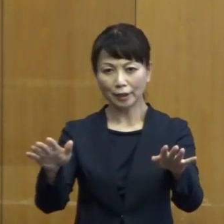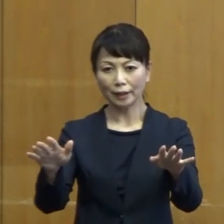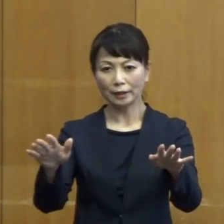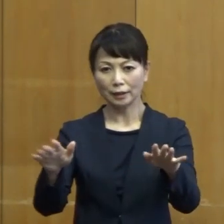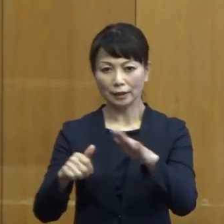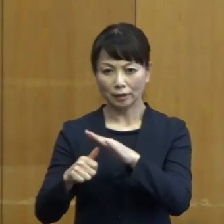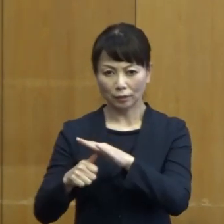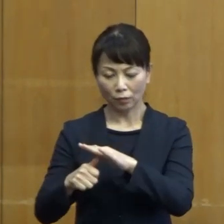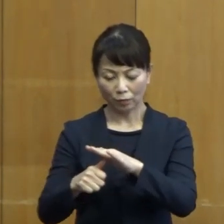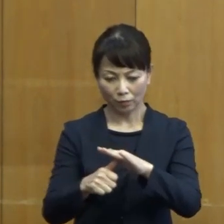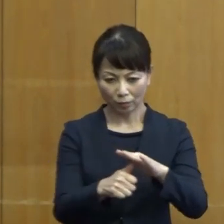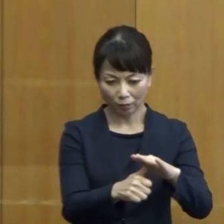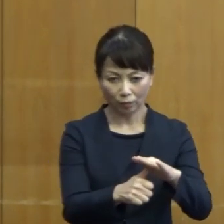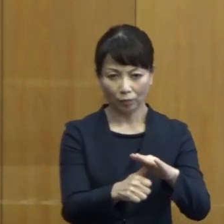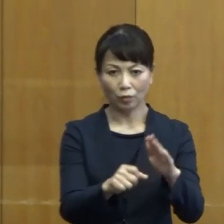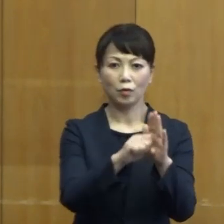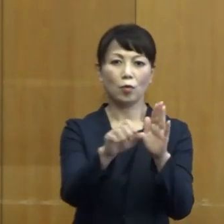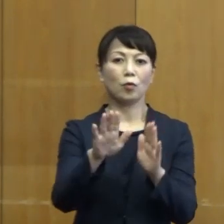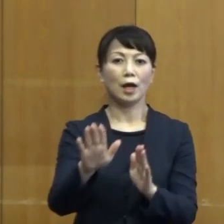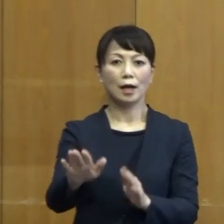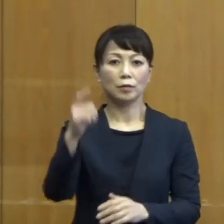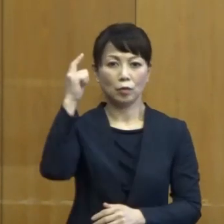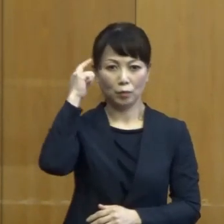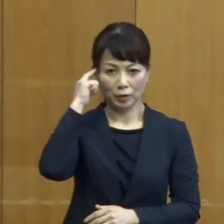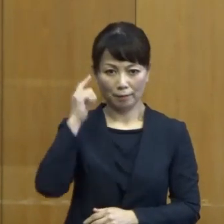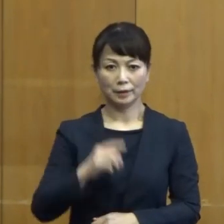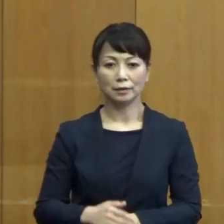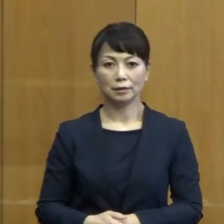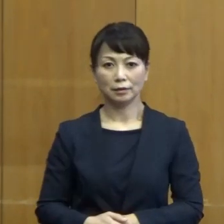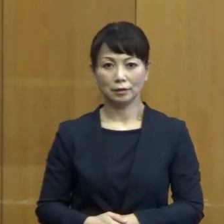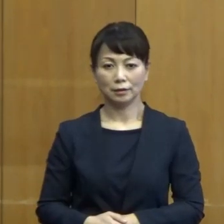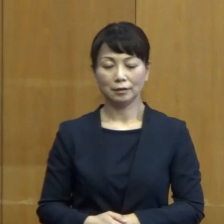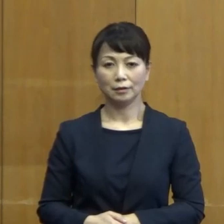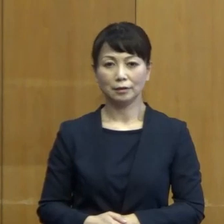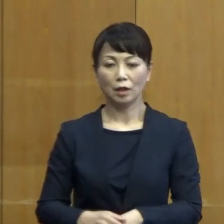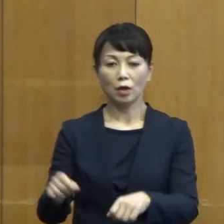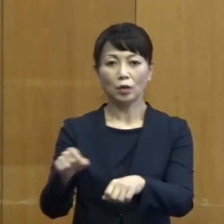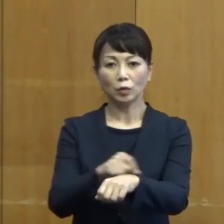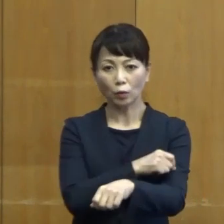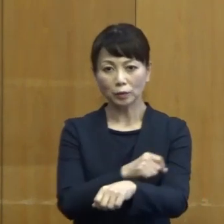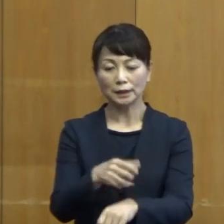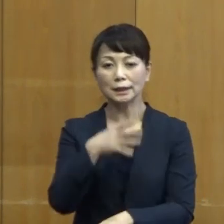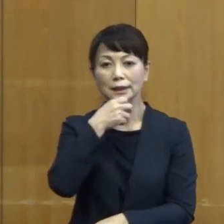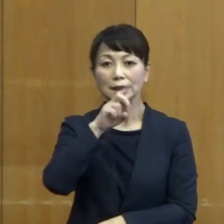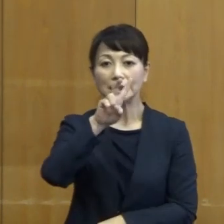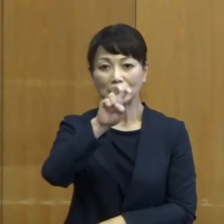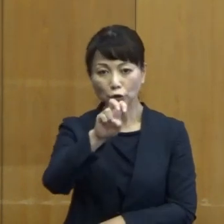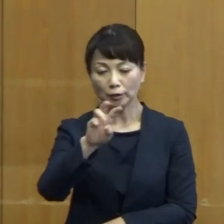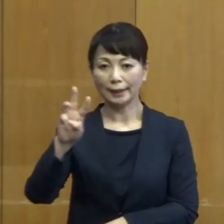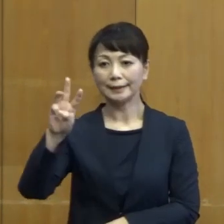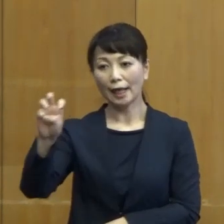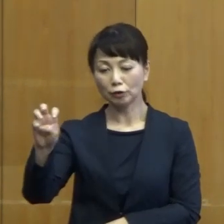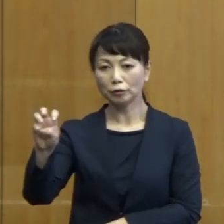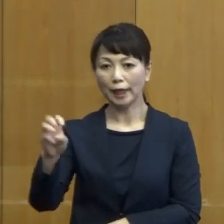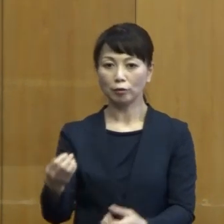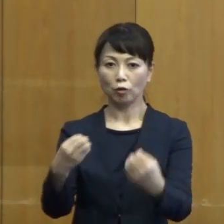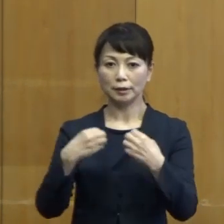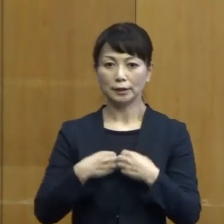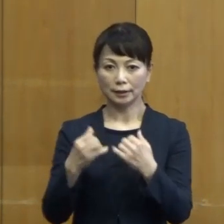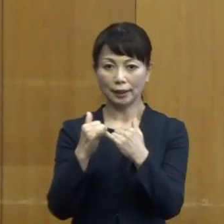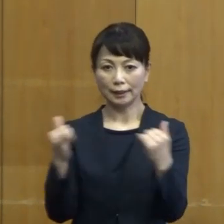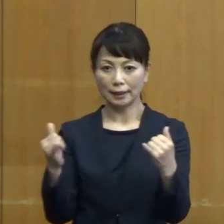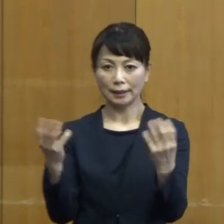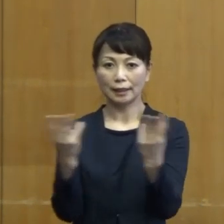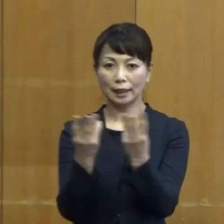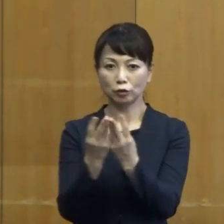一定の抑止が働いている状況となっています。特に20代30代の新規感染者数が減